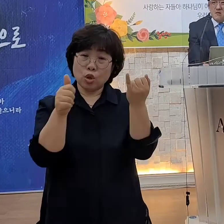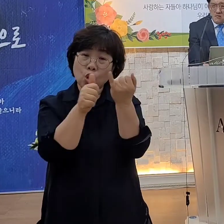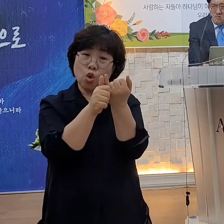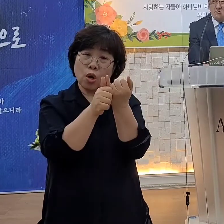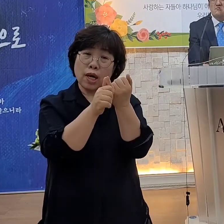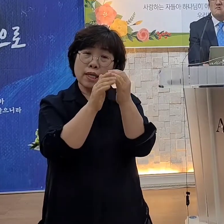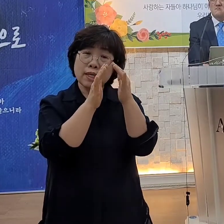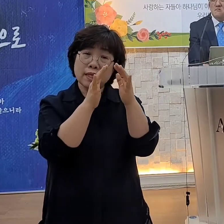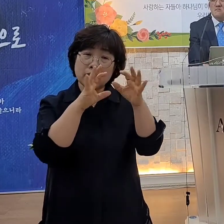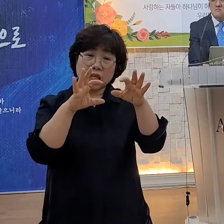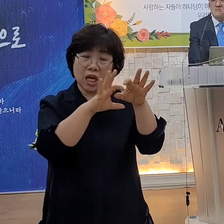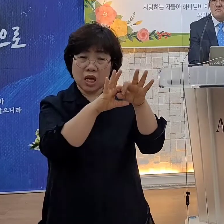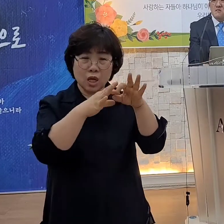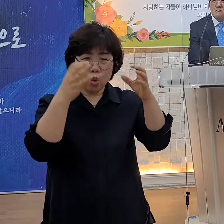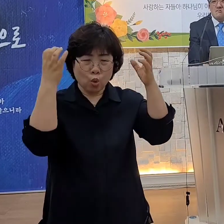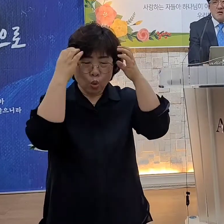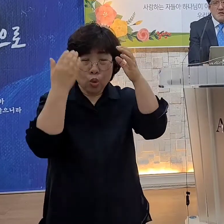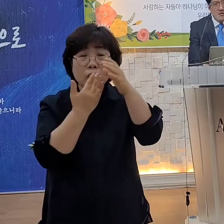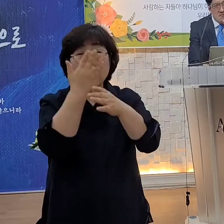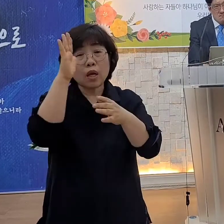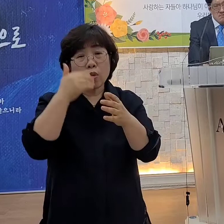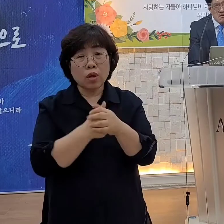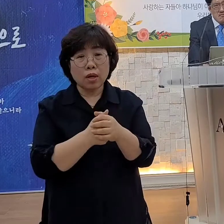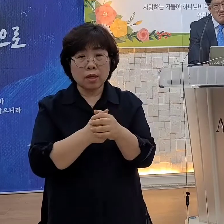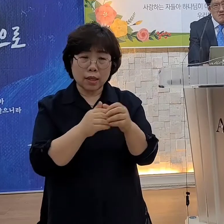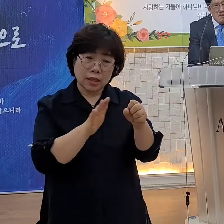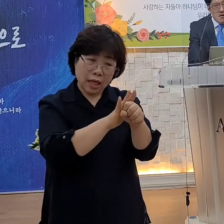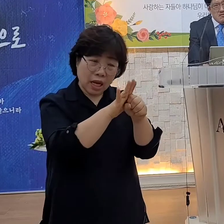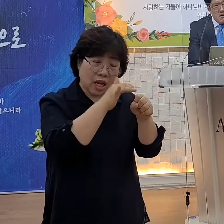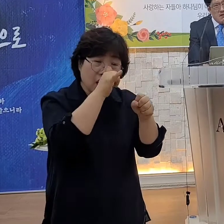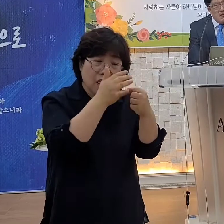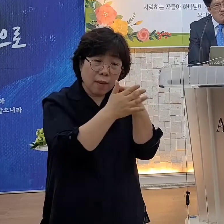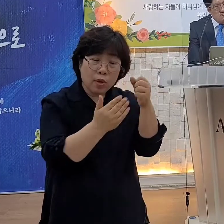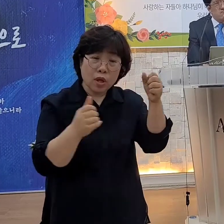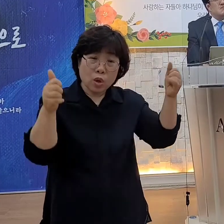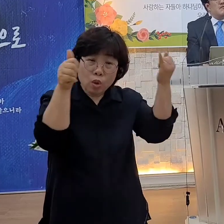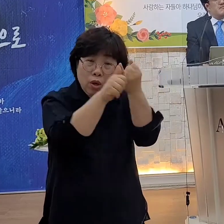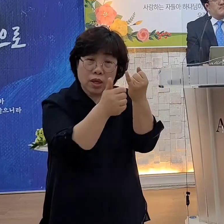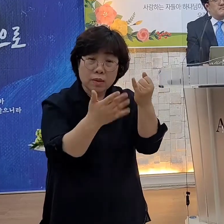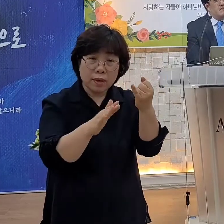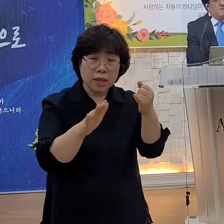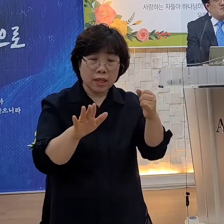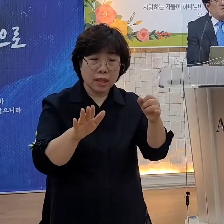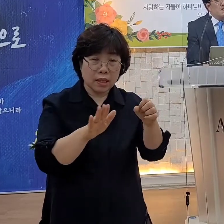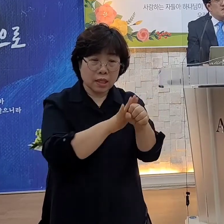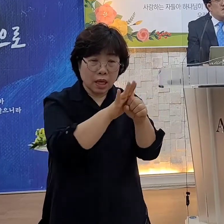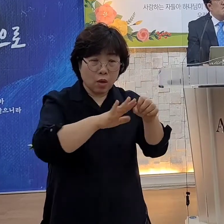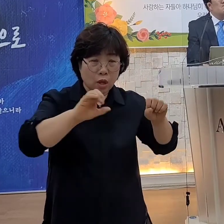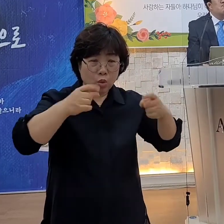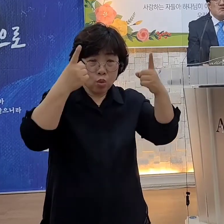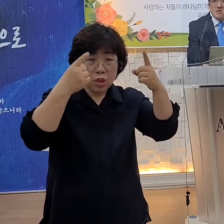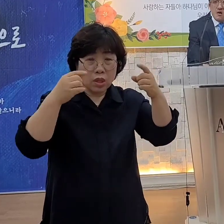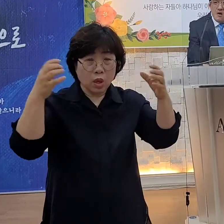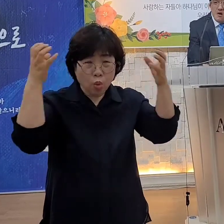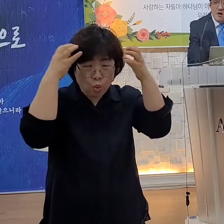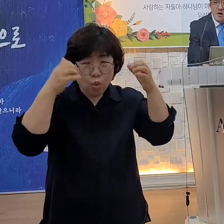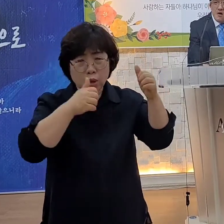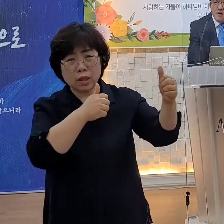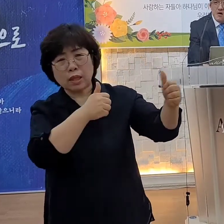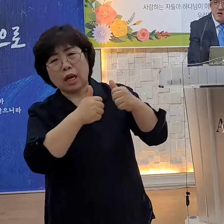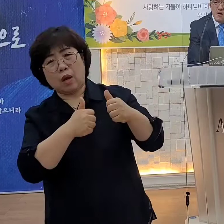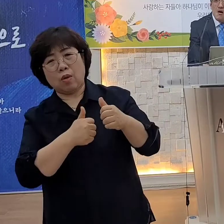사람들이요. 그래서 고통스러운 거예요. 우리 사랑해서 결혼했잖아요. 그러니까 그 사랑 안에는 고통이 있다는 거예요. 오랜 고통이 있다.